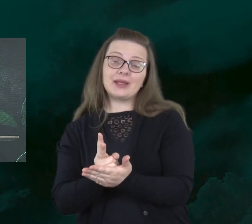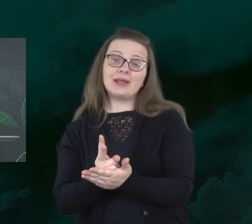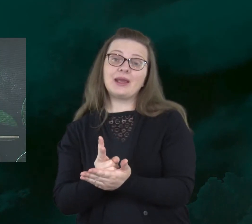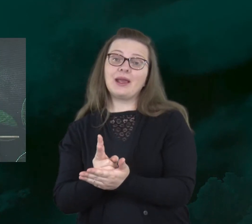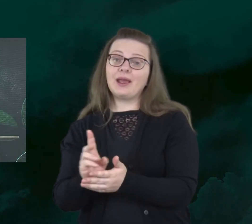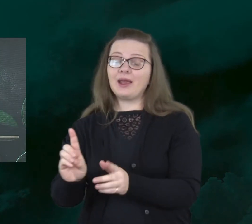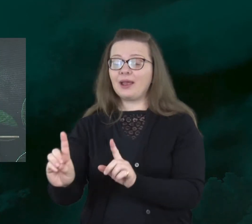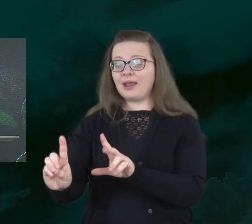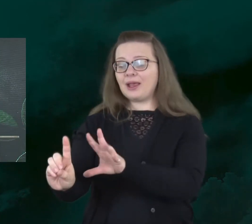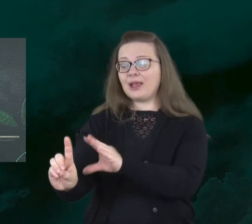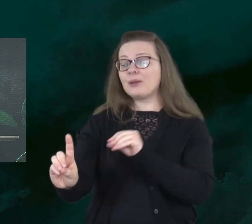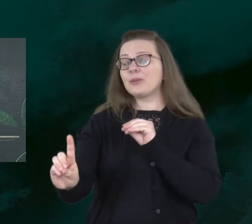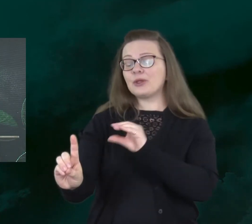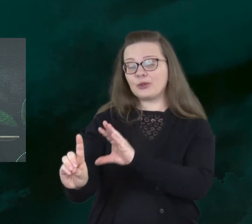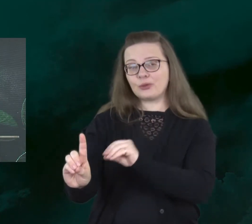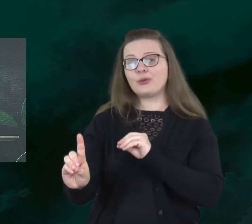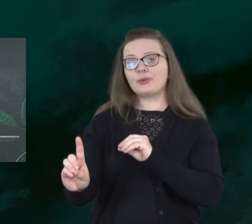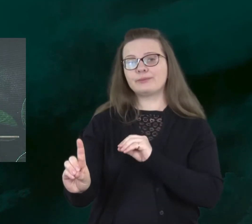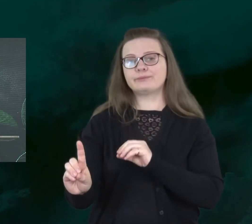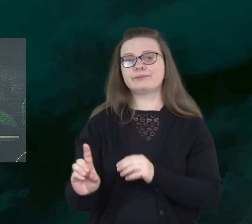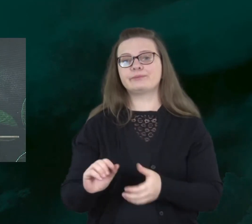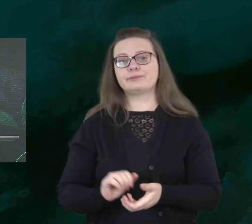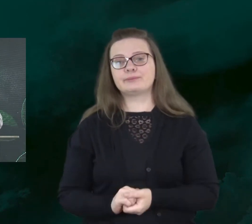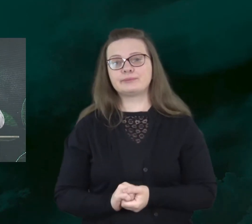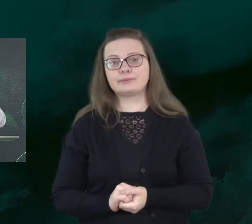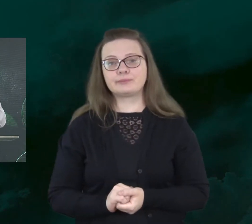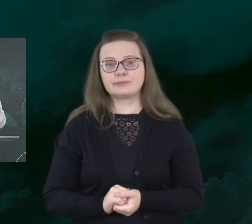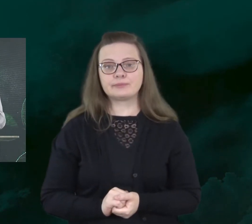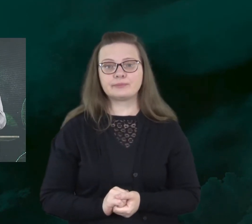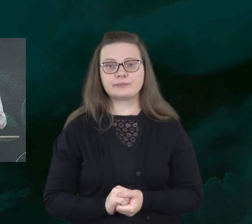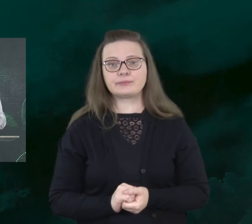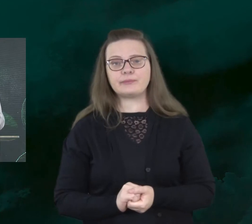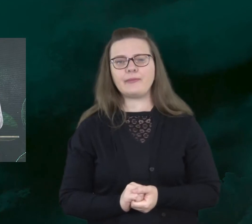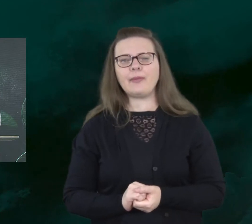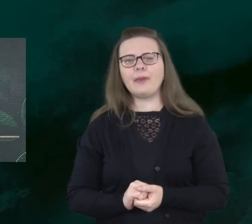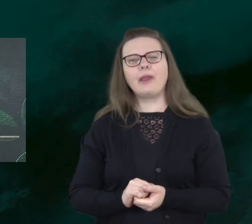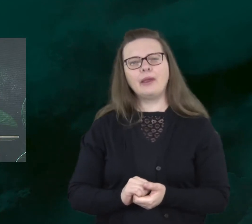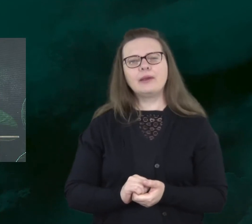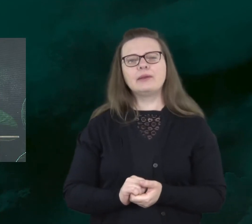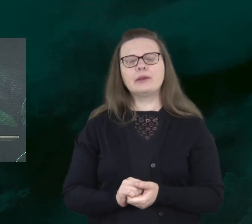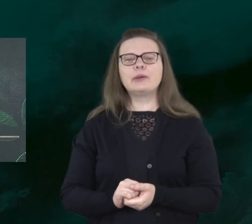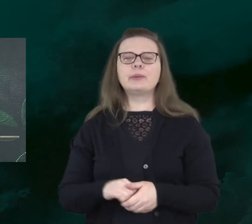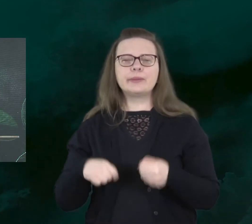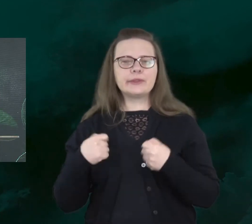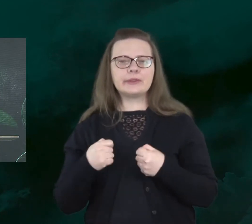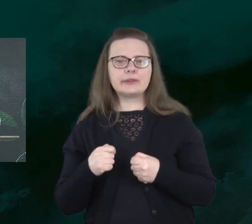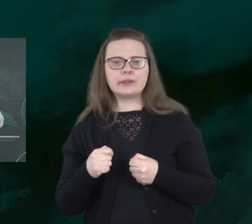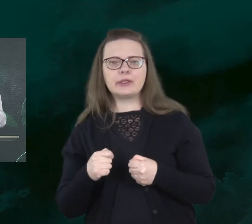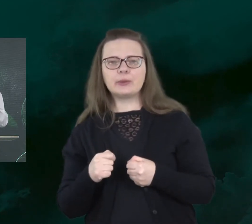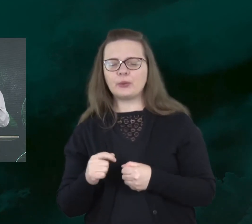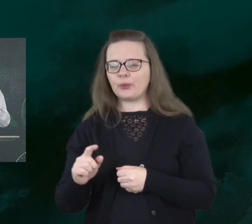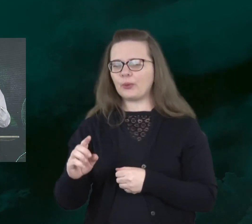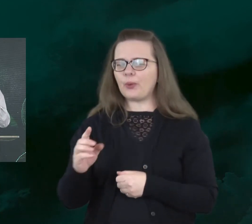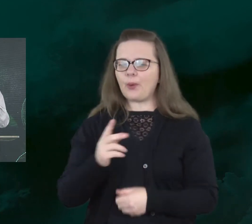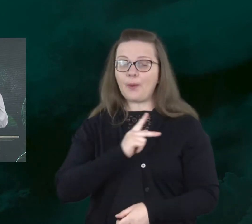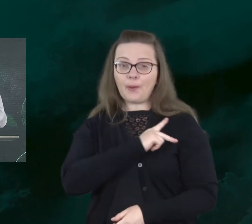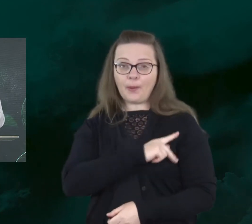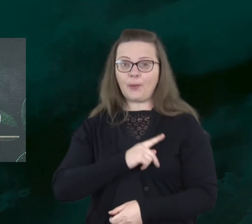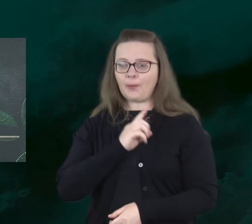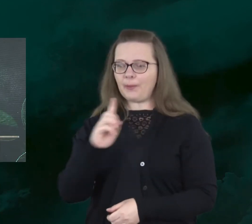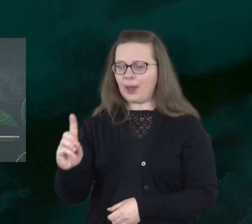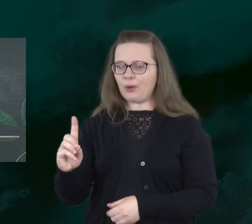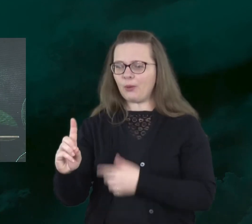de fé. Então aqui diz, imitai a fé que tiveram. Esses